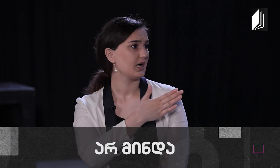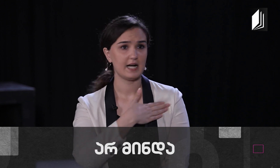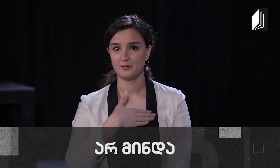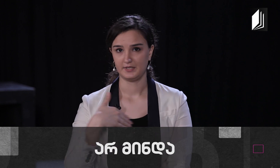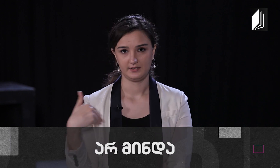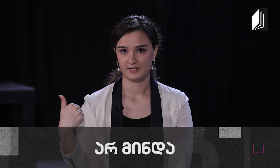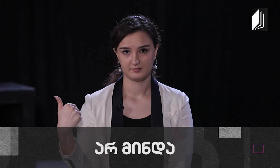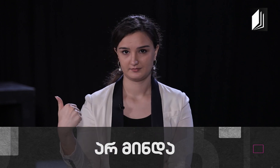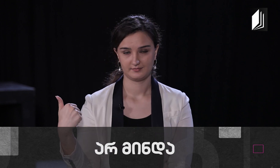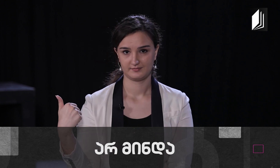არ მინდა.